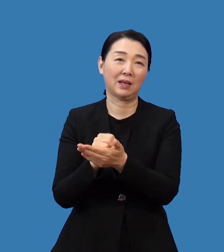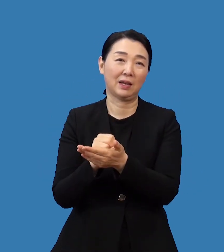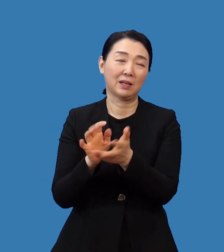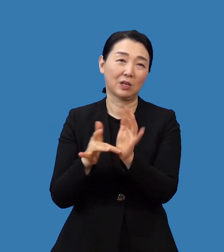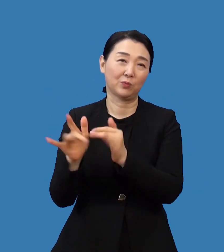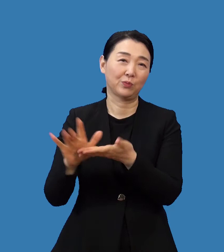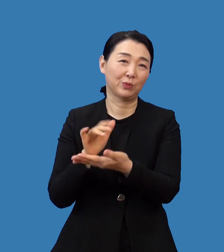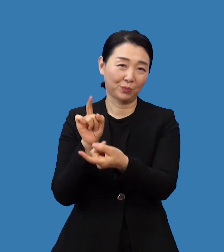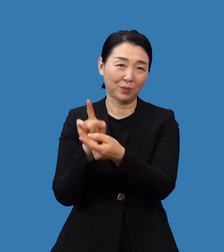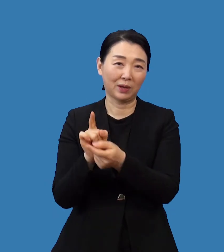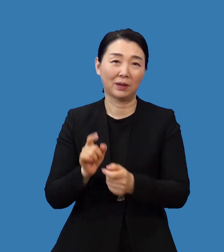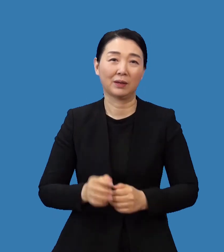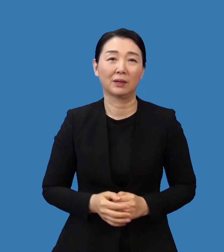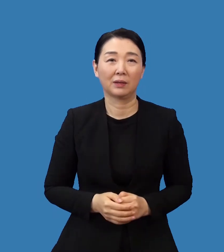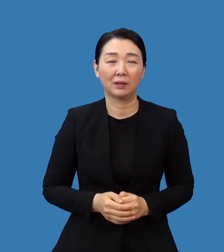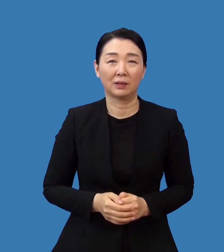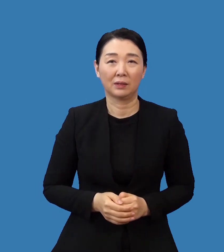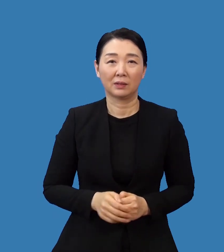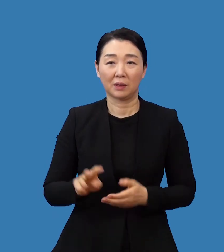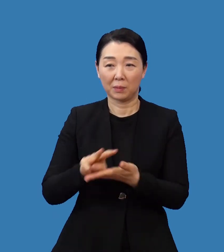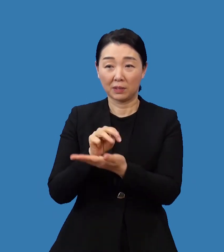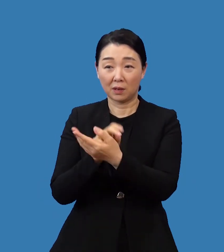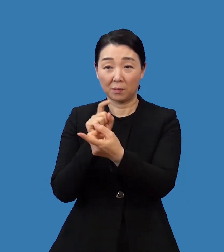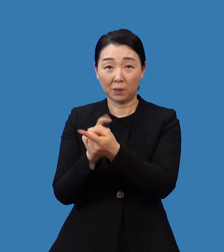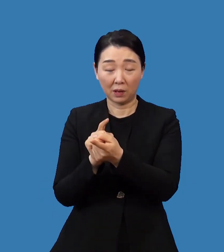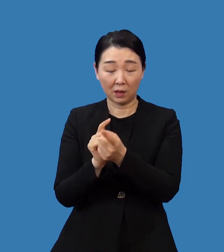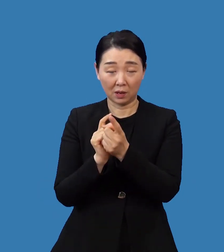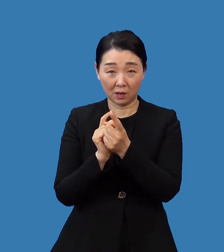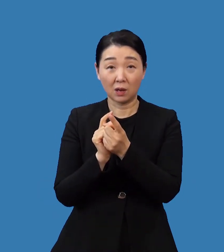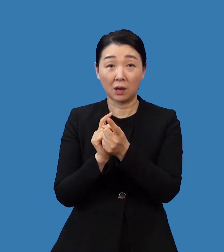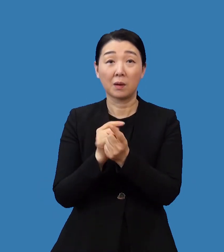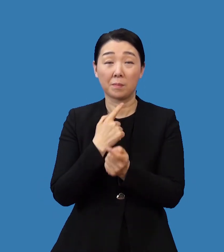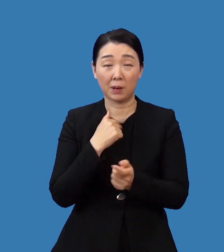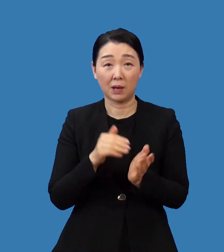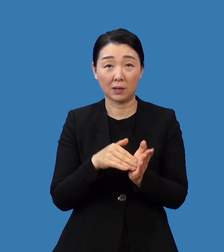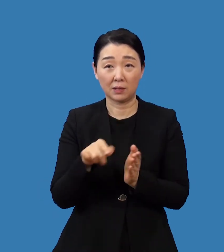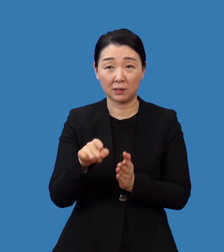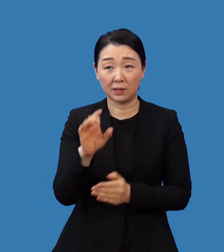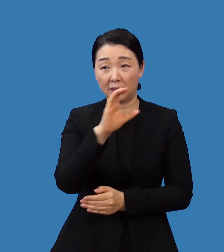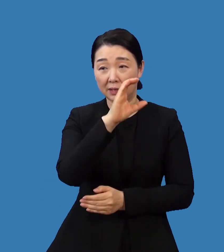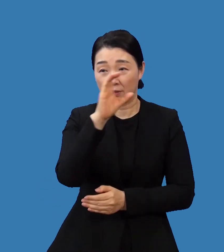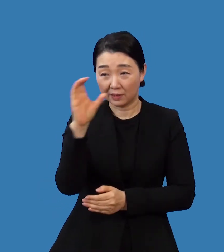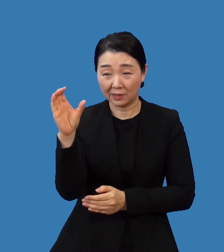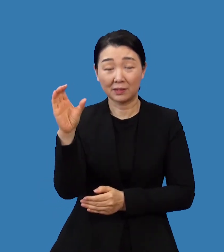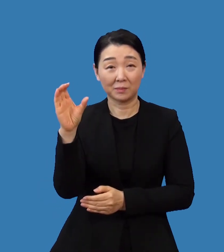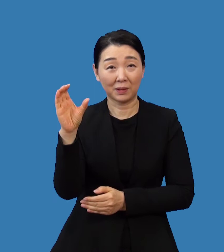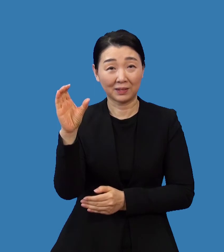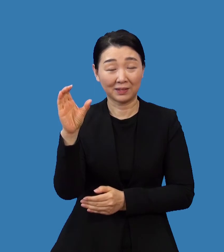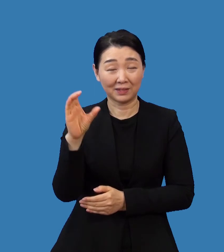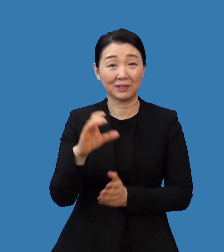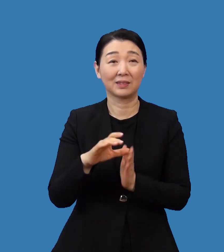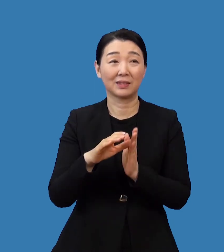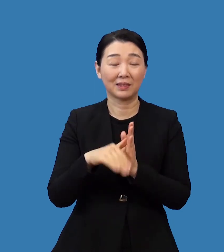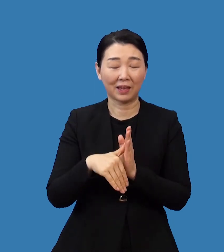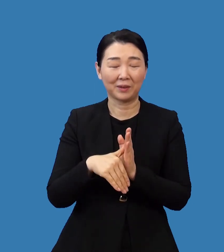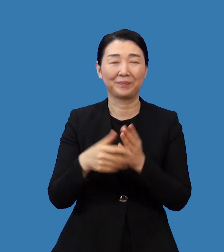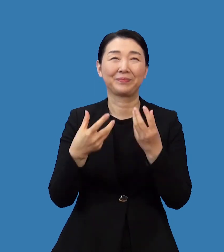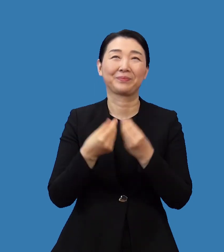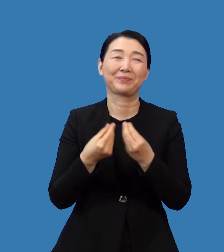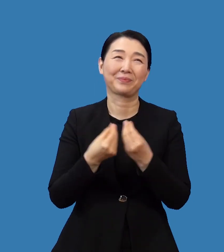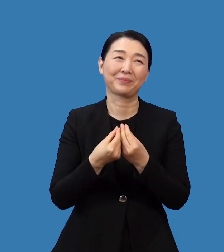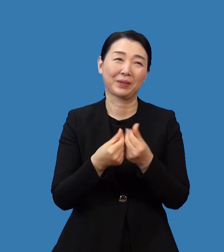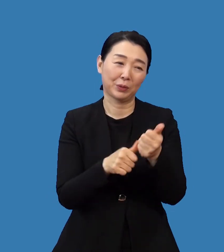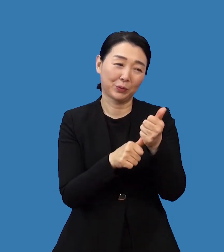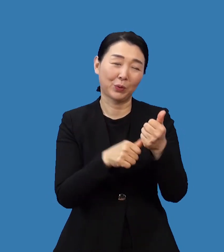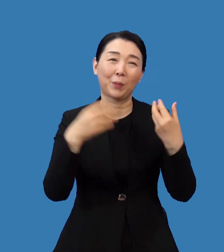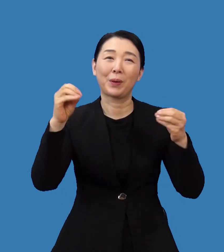만난 것입니다. 이렇게 메시아를 만난 목자들은 이제 이 크리스마스 드라마의 조연 배우들로